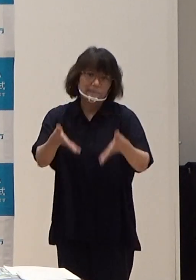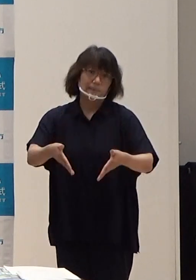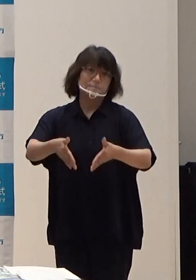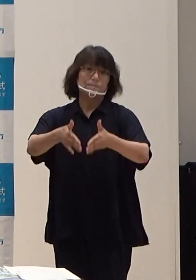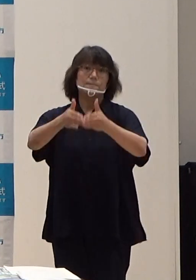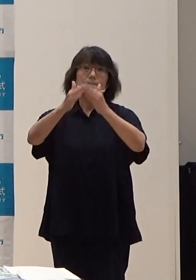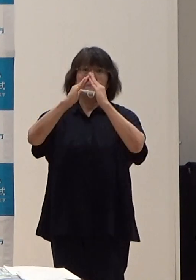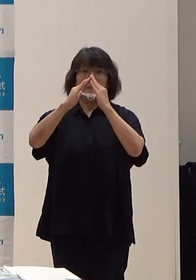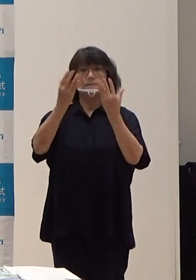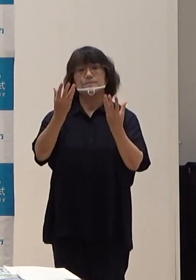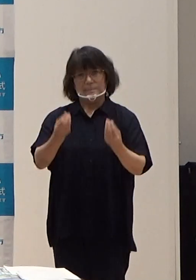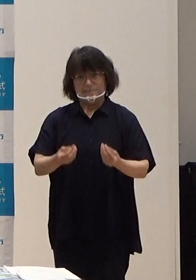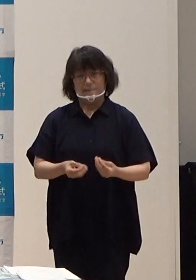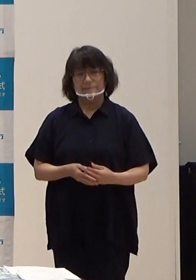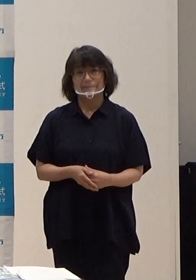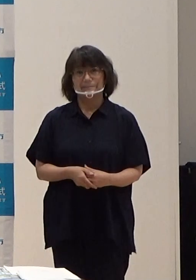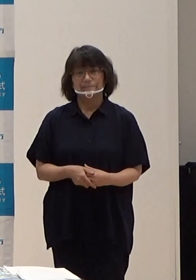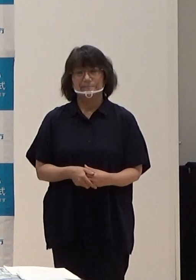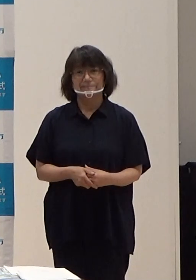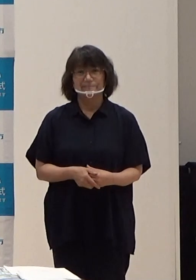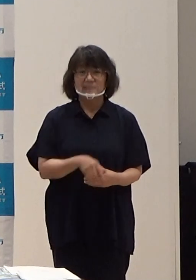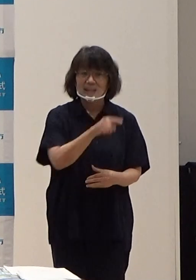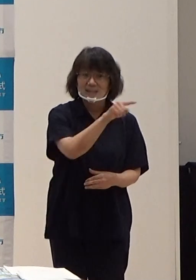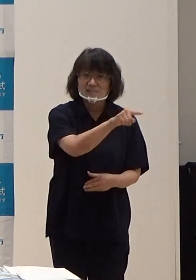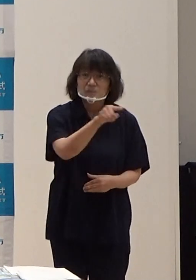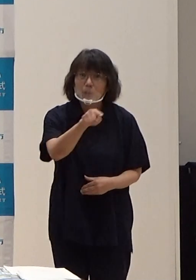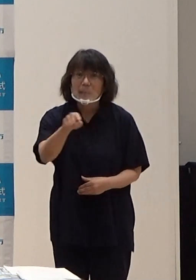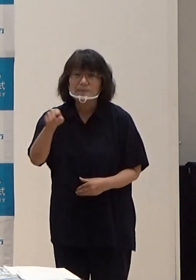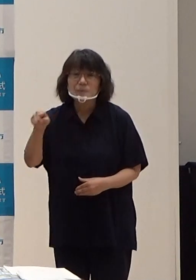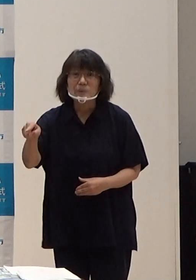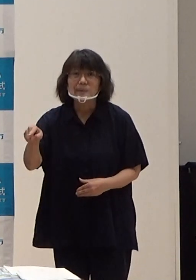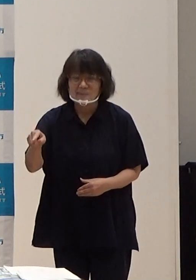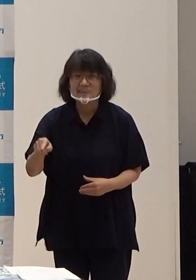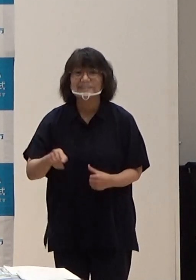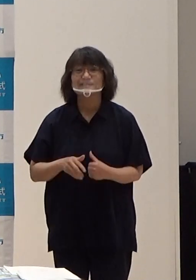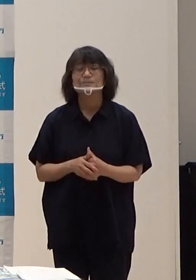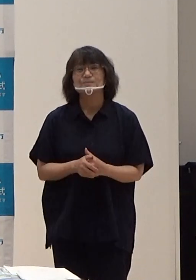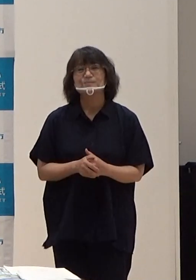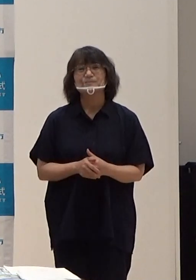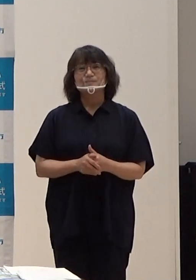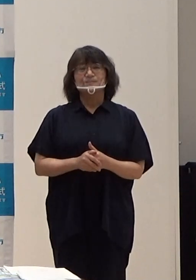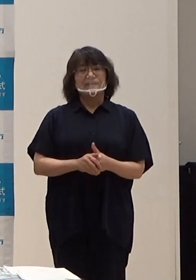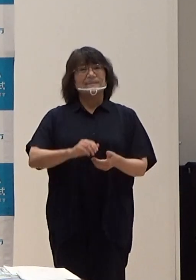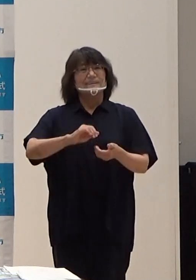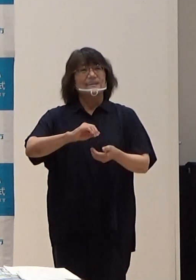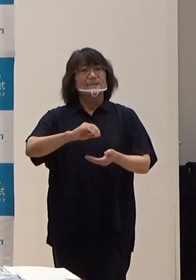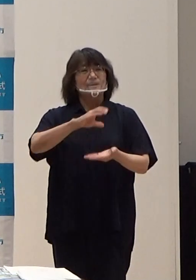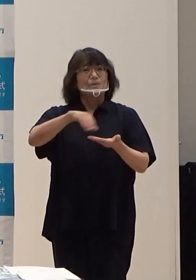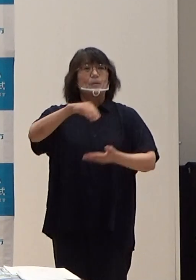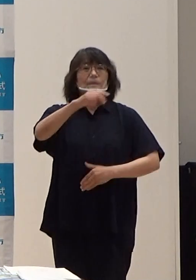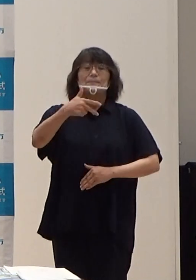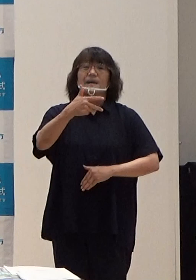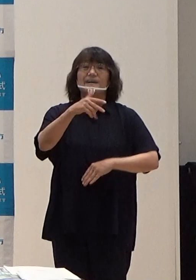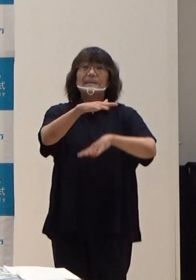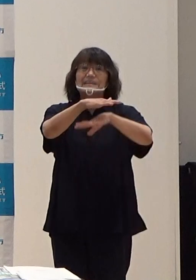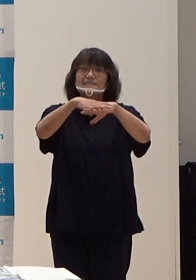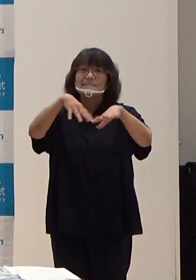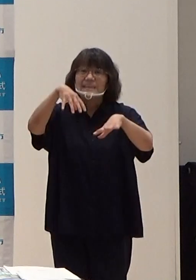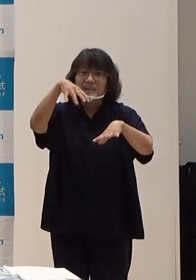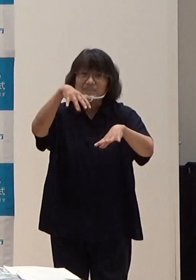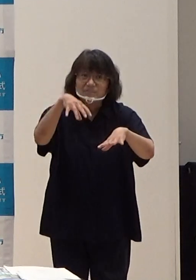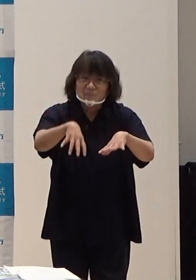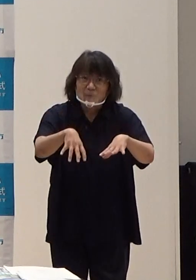ました。で、それぞれですね、ぜひ郡山市役所にをデジタルパワーを持